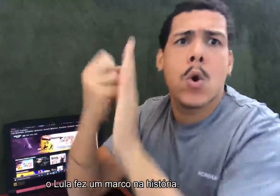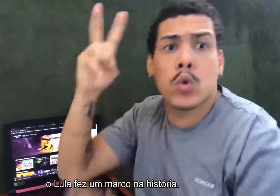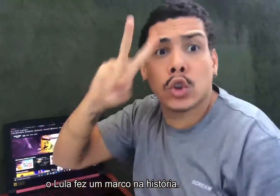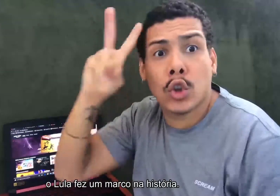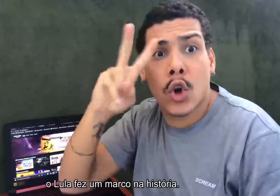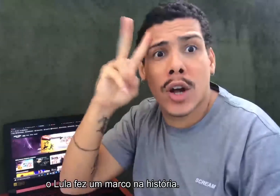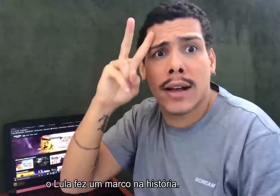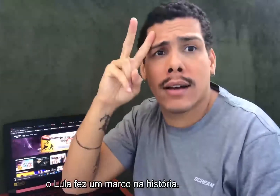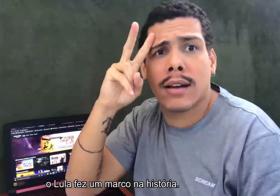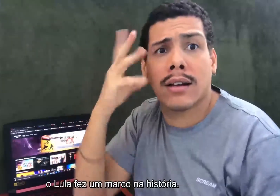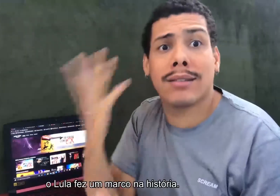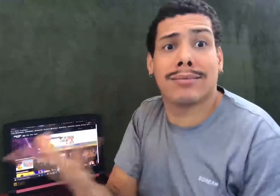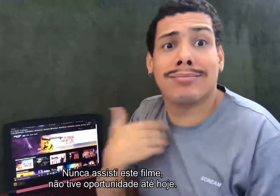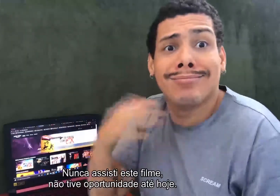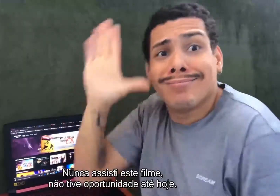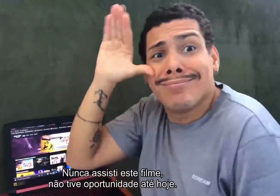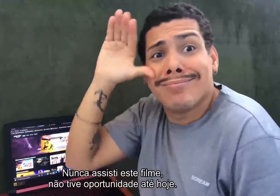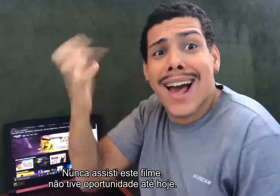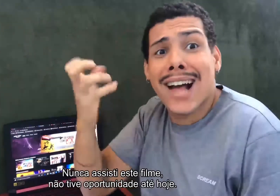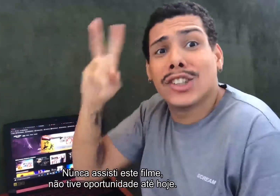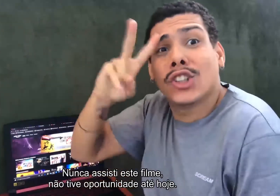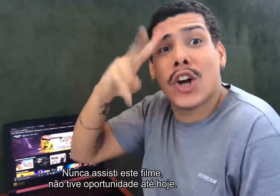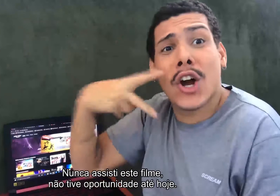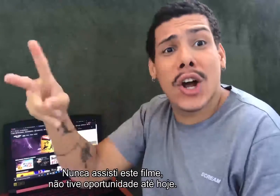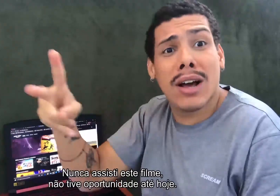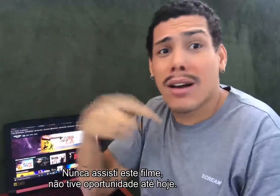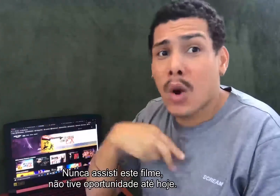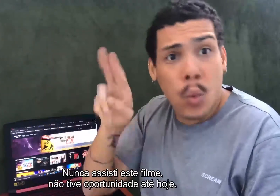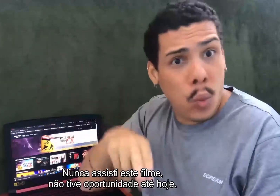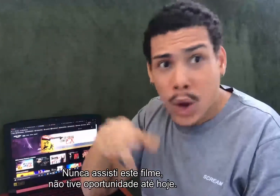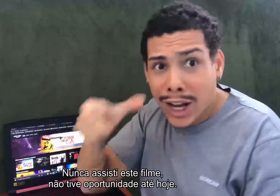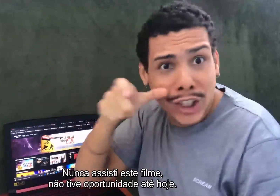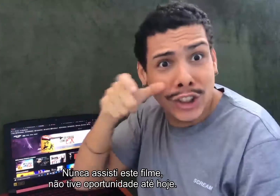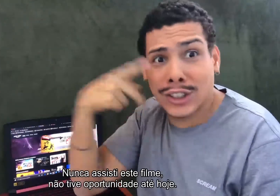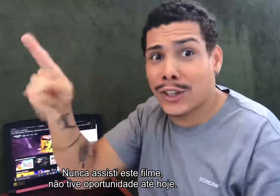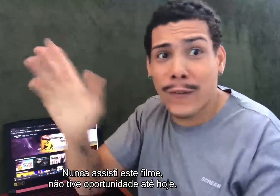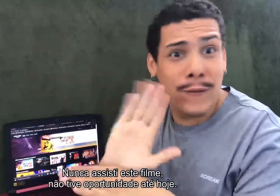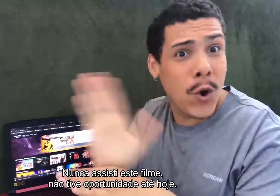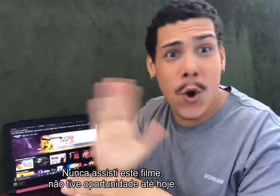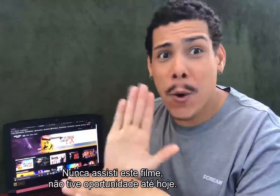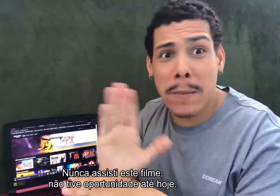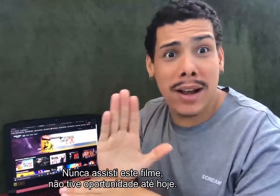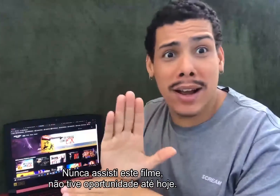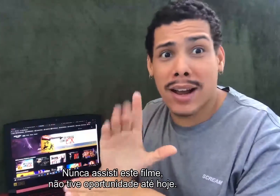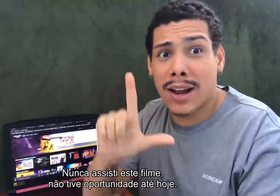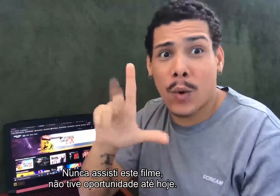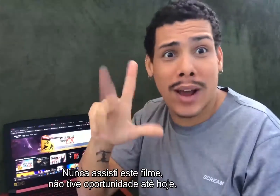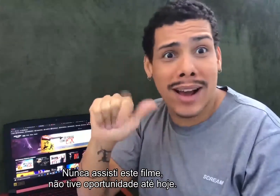Lula fez um marco na história. Nunca assisti esse filme, não tive oportunidade até